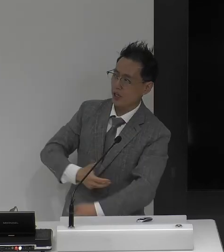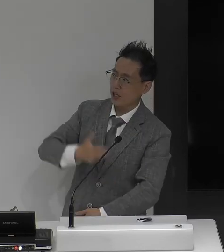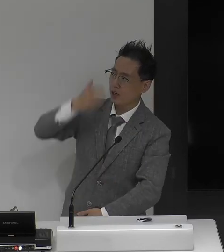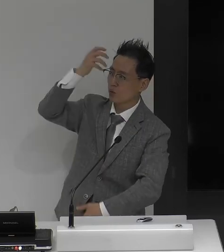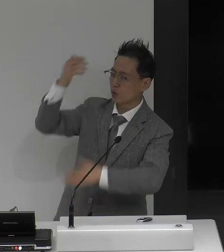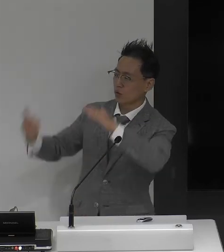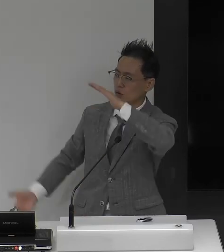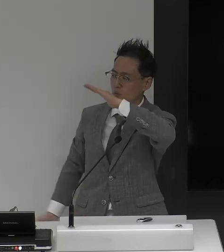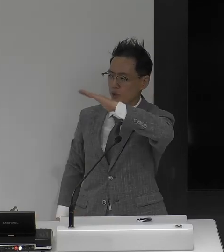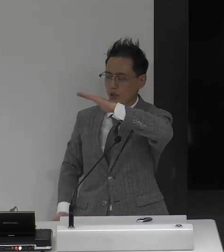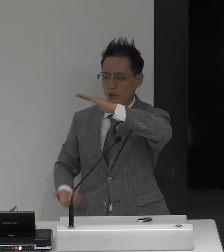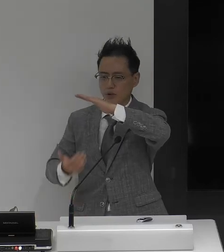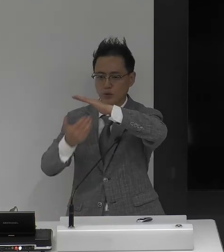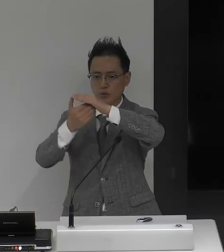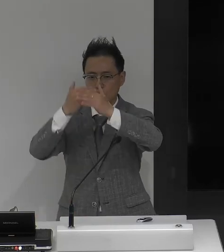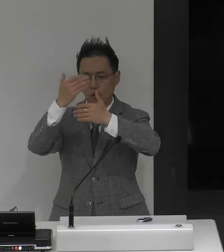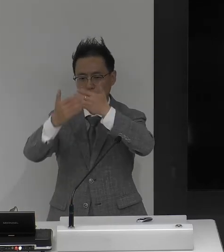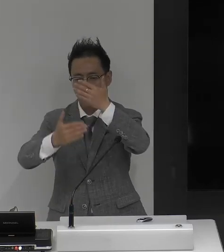배었으니 그 꿈 이루어